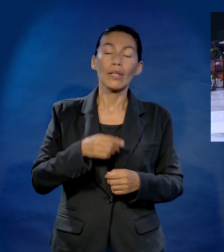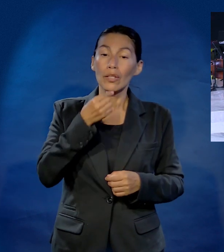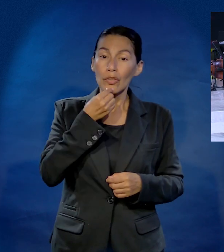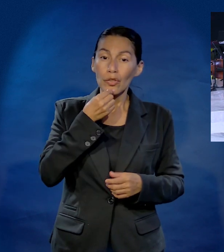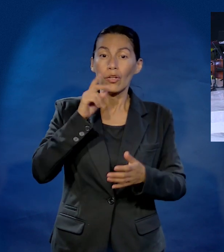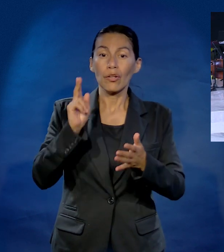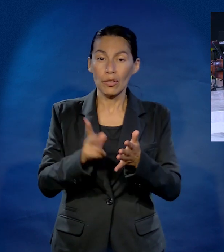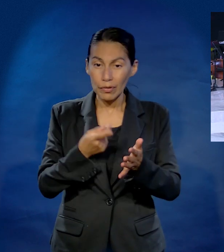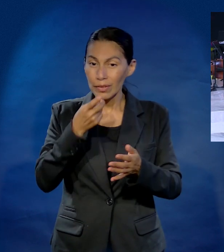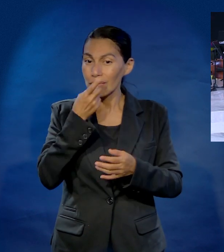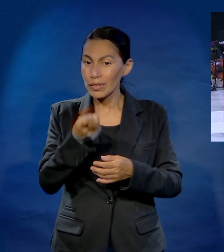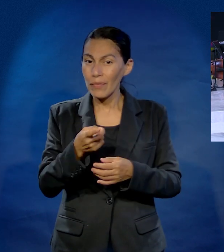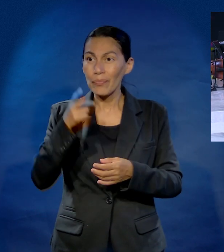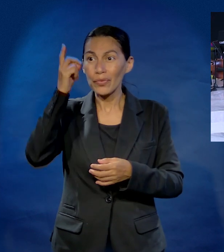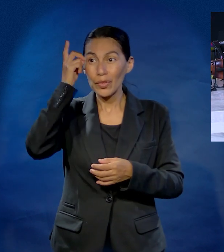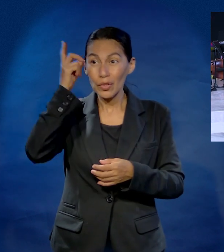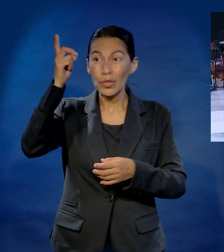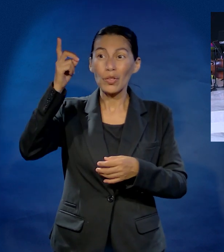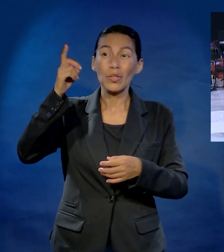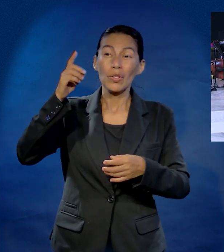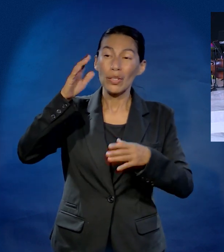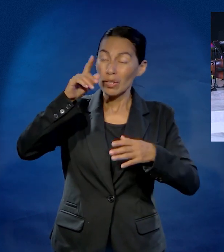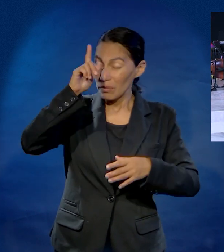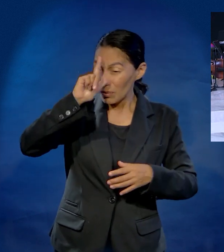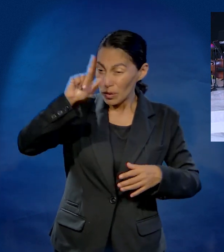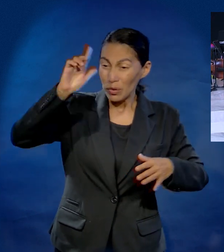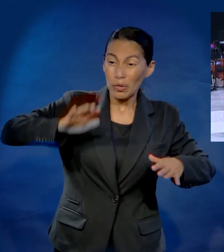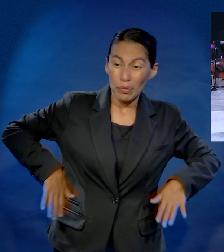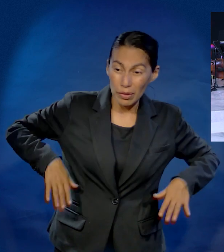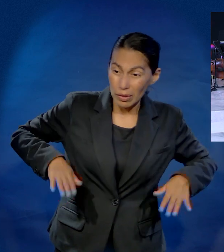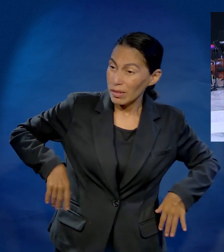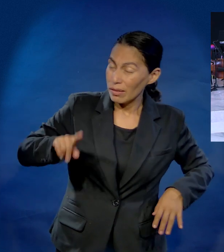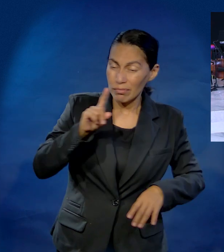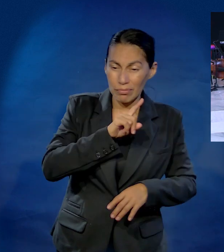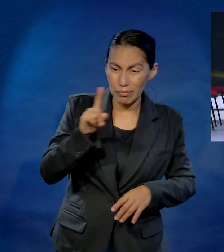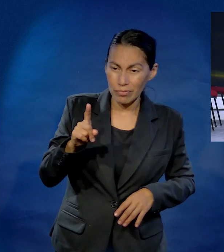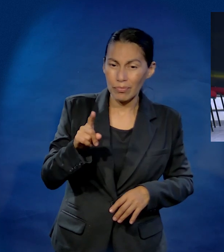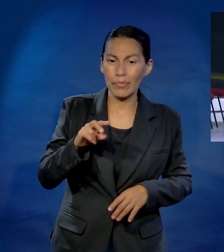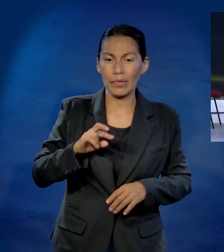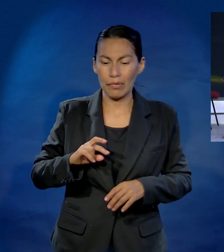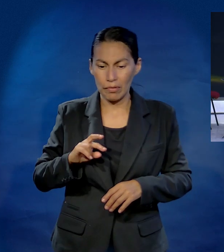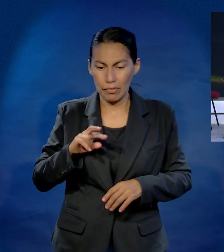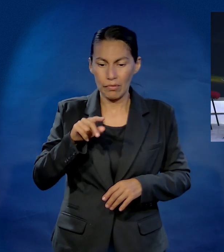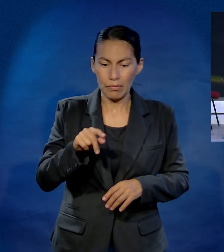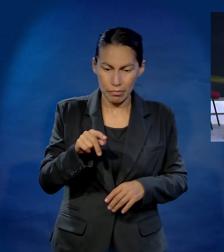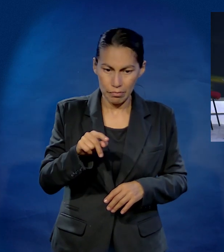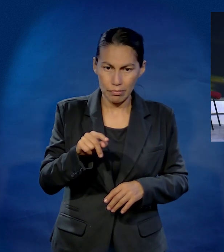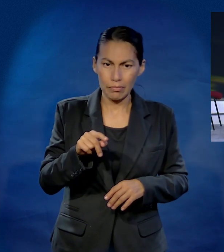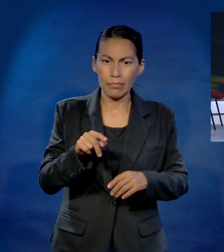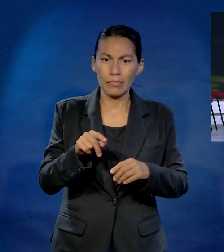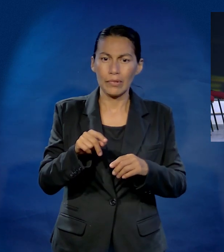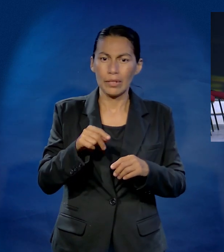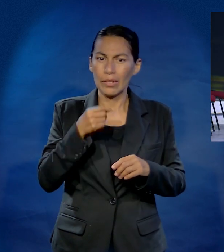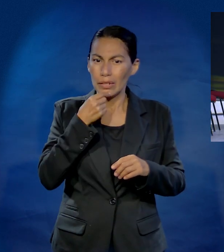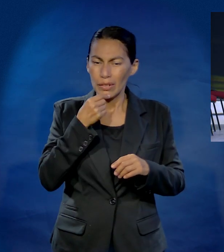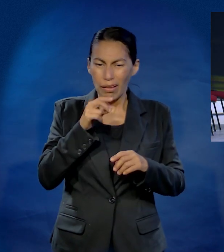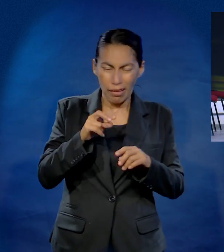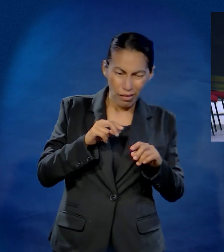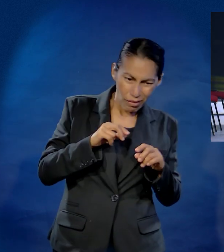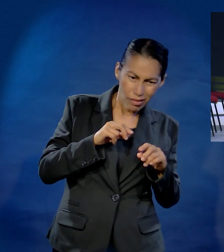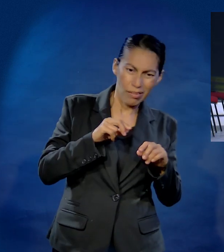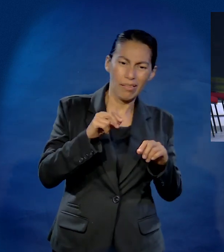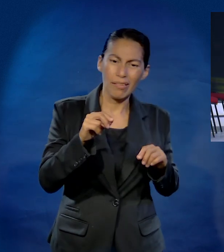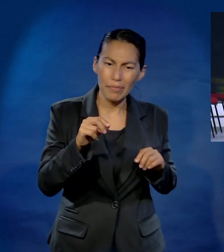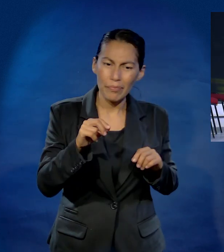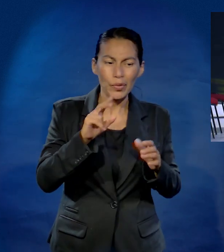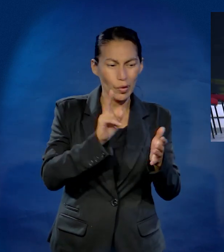sino de poder, de amor y de dominio propio. Repite conmigo. Y el niño repetía, porque Dios no nos ha dado